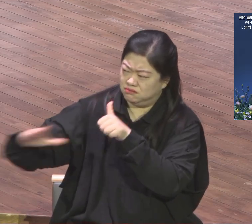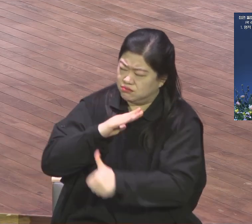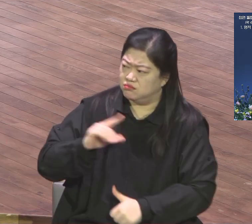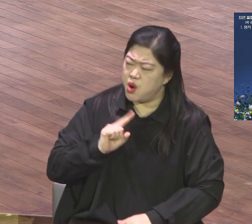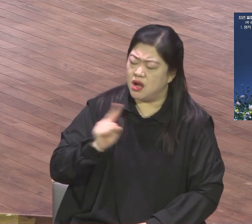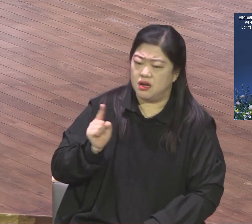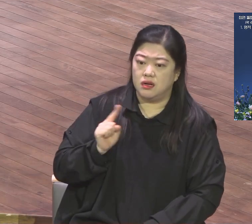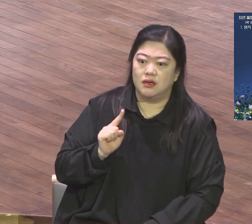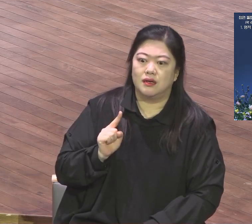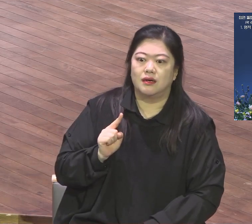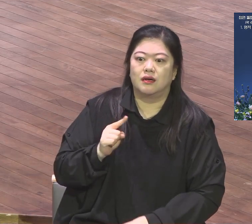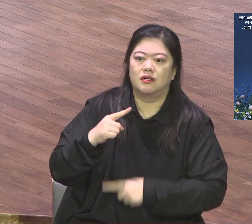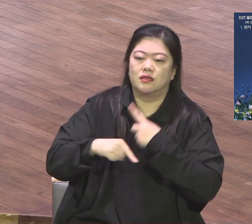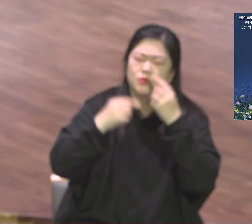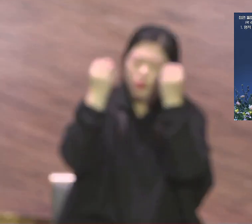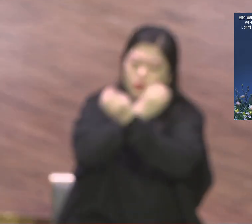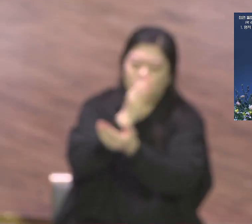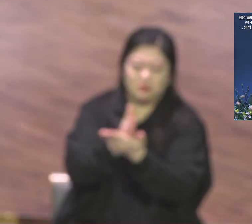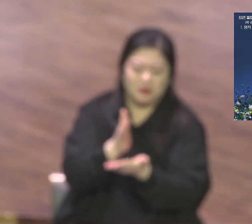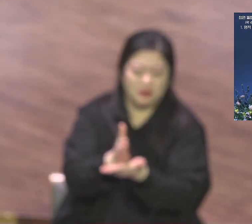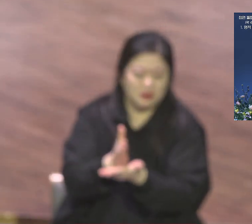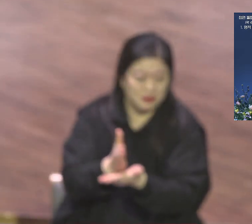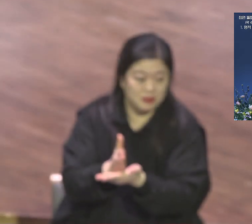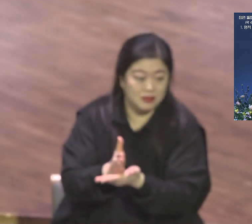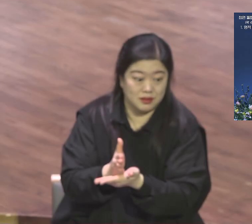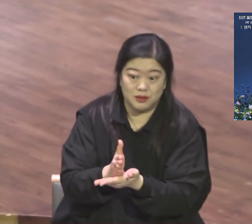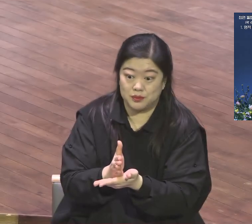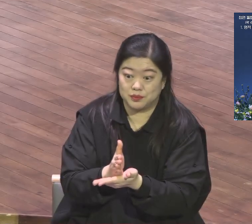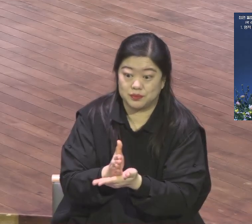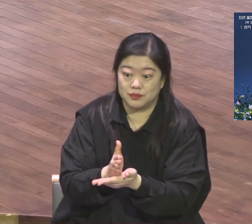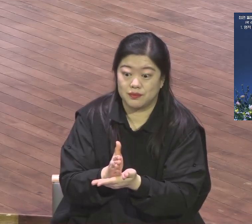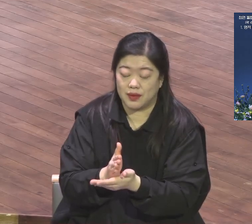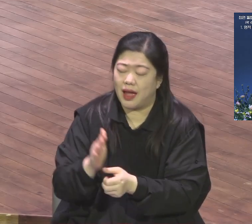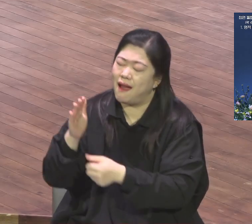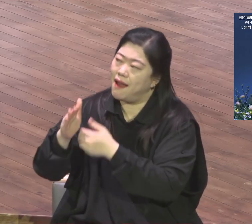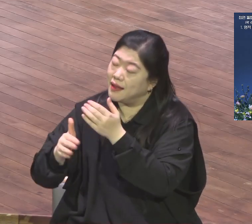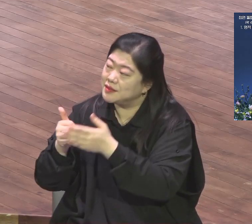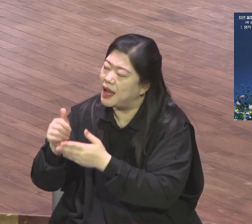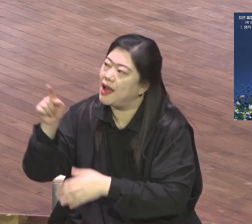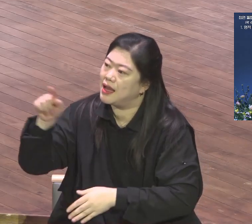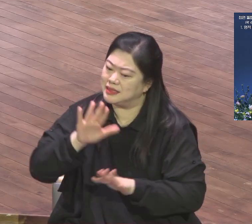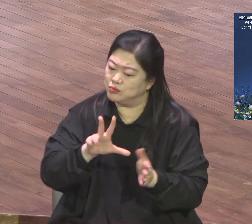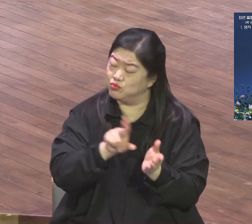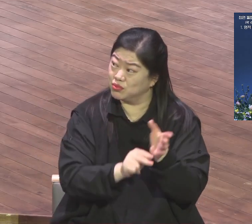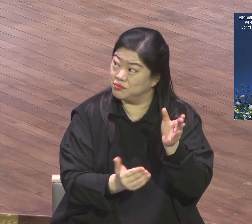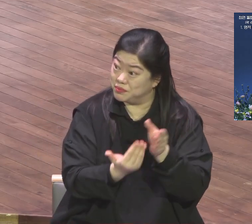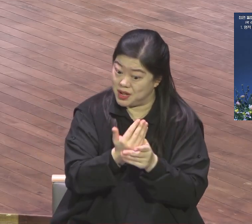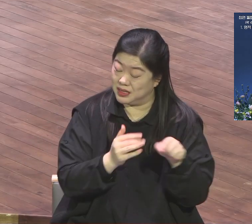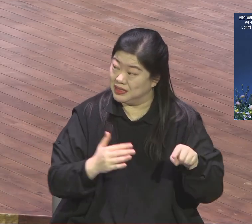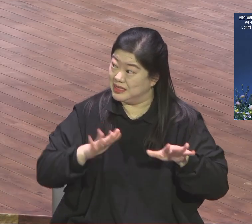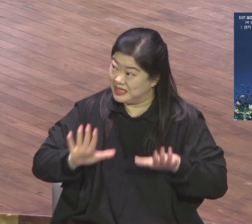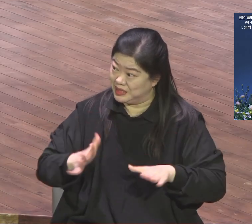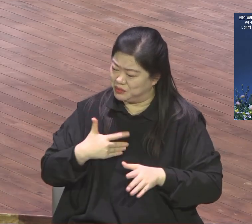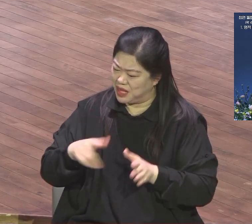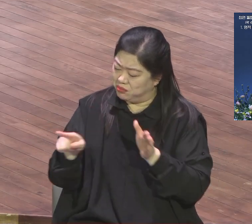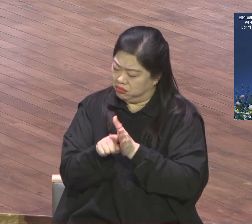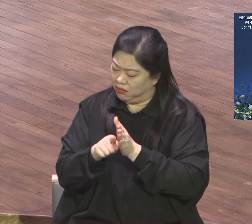무너뜨릴 내 신앙을 망가뜨릴 수 없다. 확신 가지시기 바랍니다. 확신. 승리의